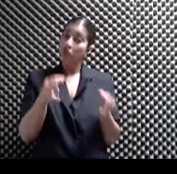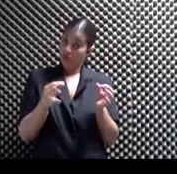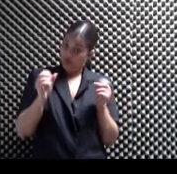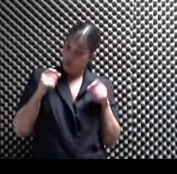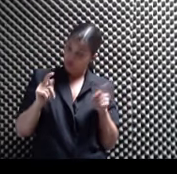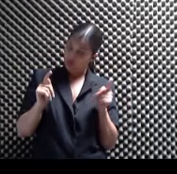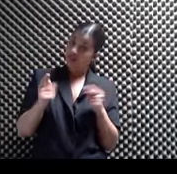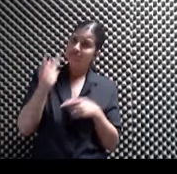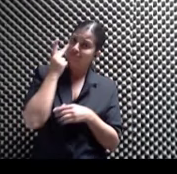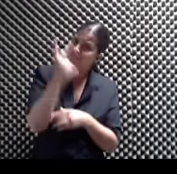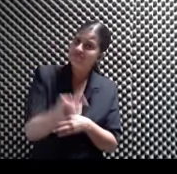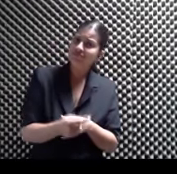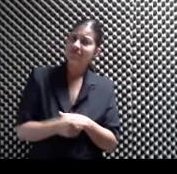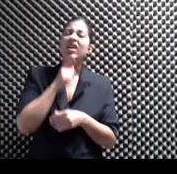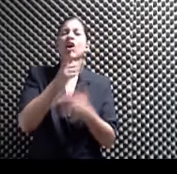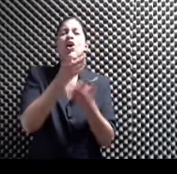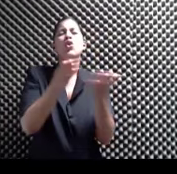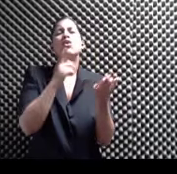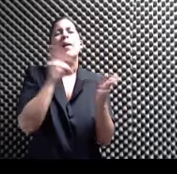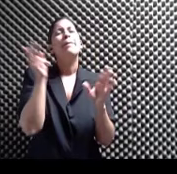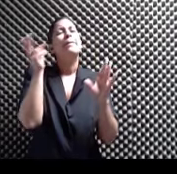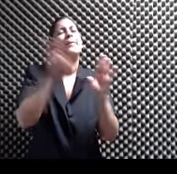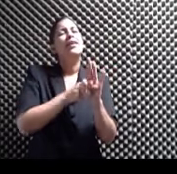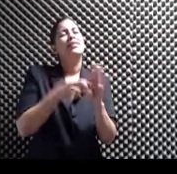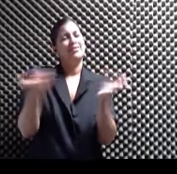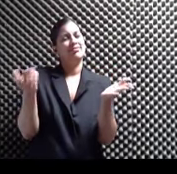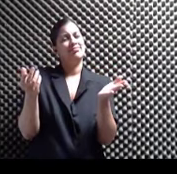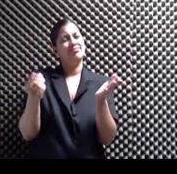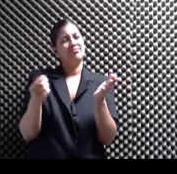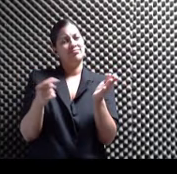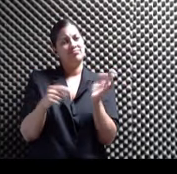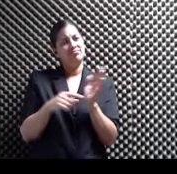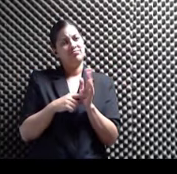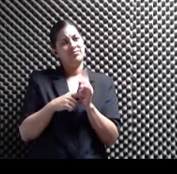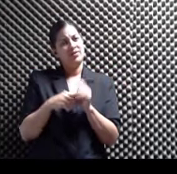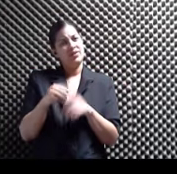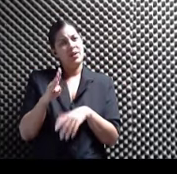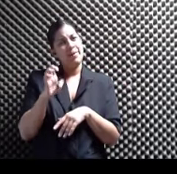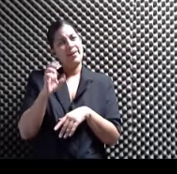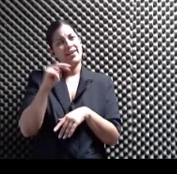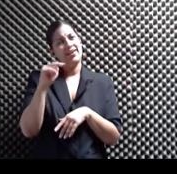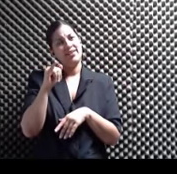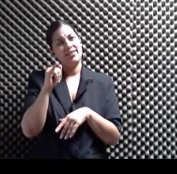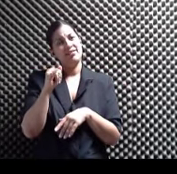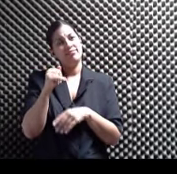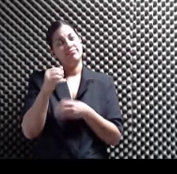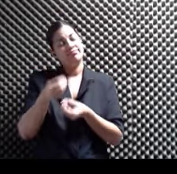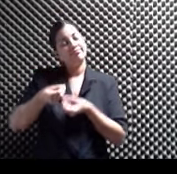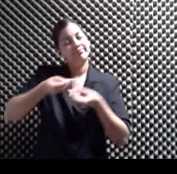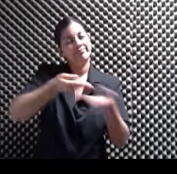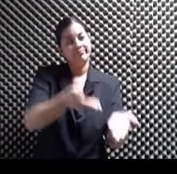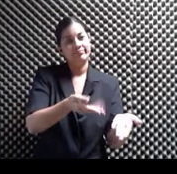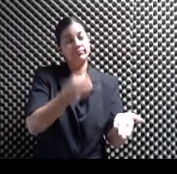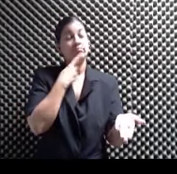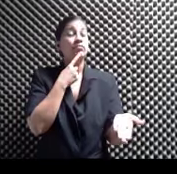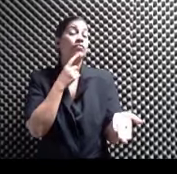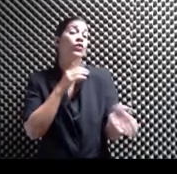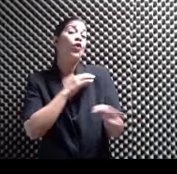eso, y eso son cosas de la parte de la obra que queda de Benny Frank y Cerezo. Sí debo decir que la